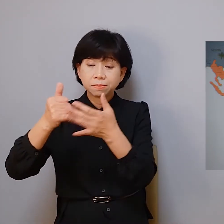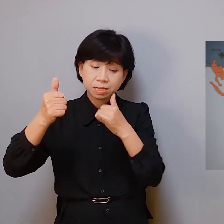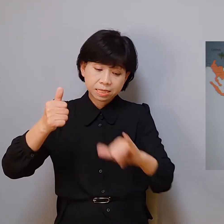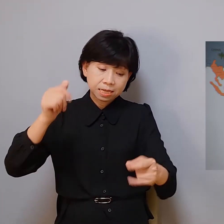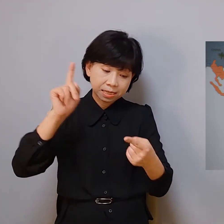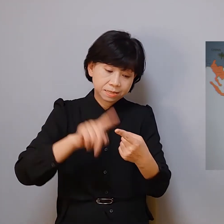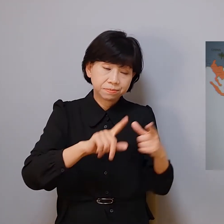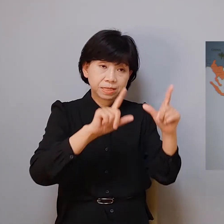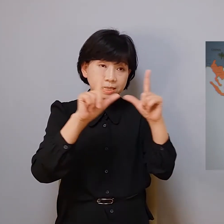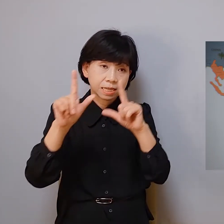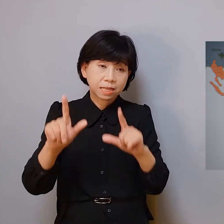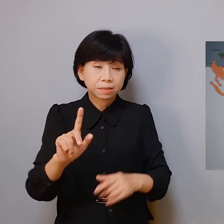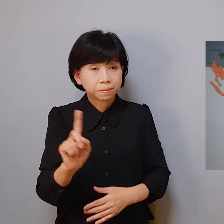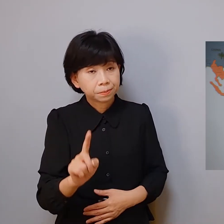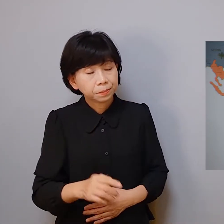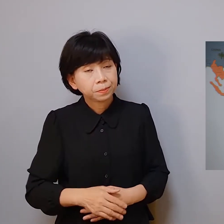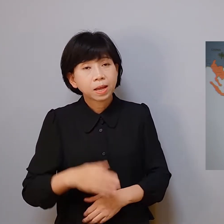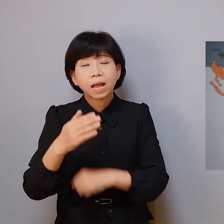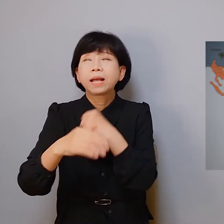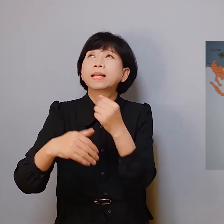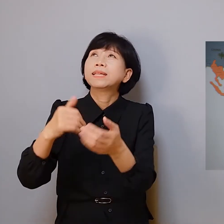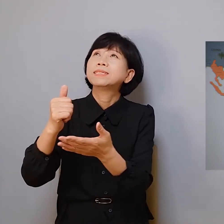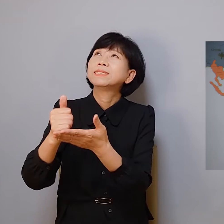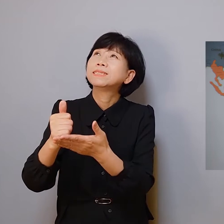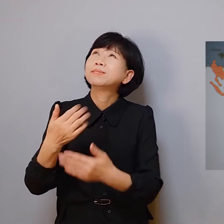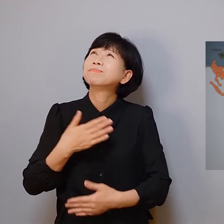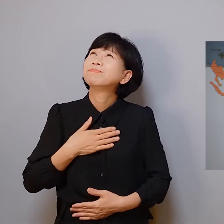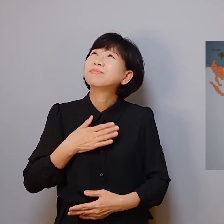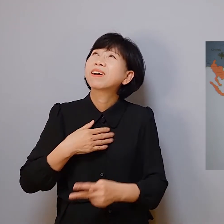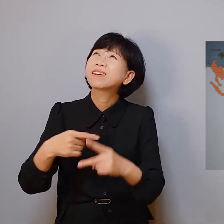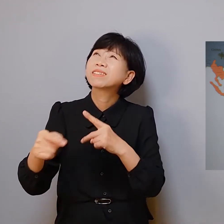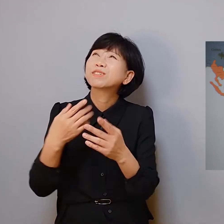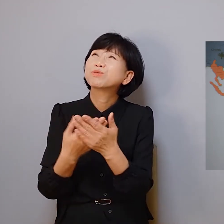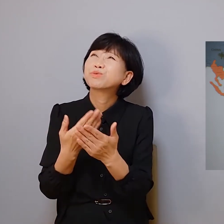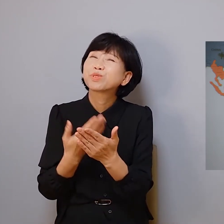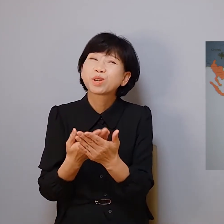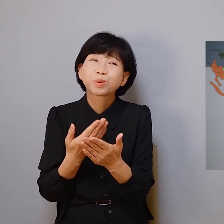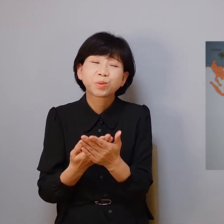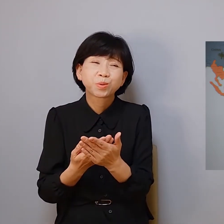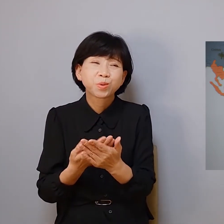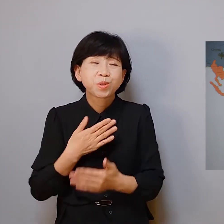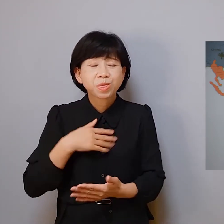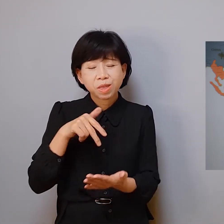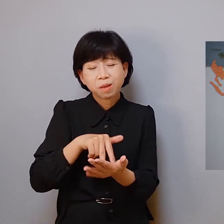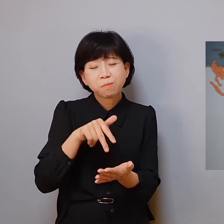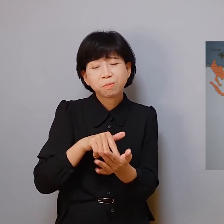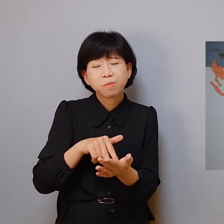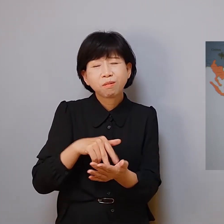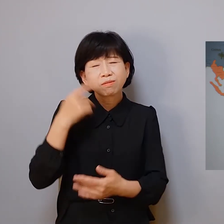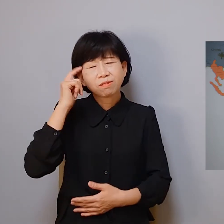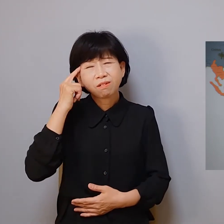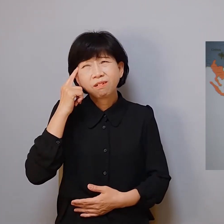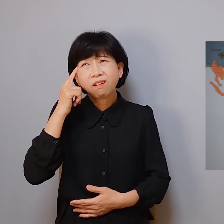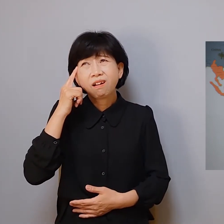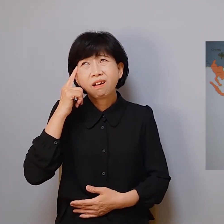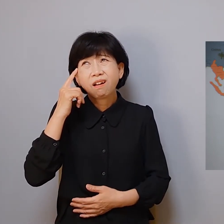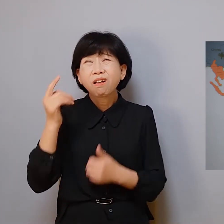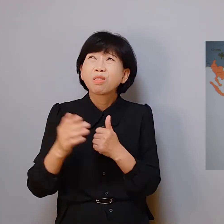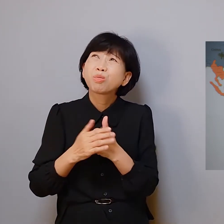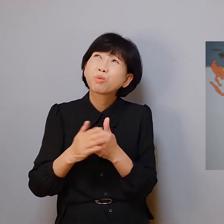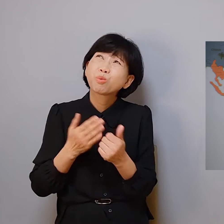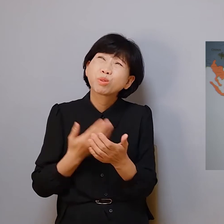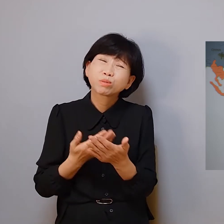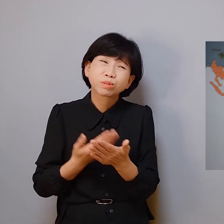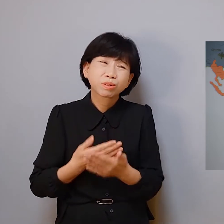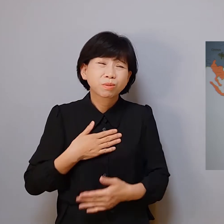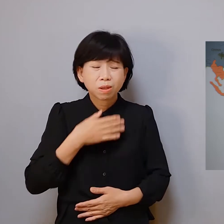하나님의 자녀로 살아가는 것은 뭘까요? 하나님 나 좀 이해해 주세요. 내 형편 좀 고려해 주세요.